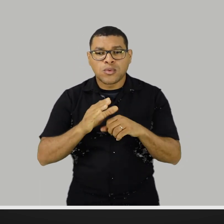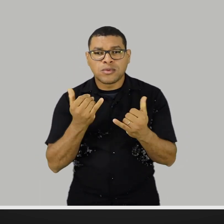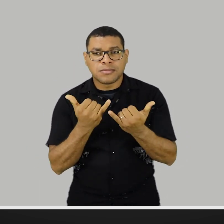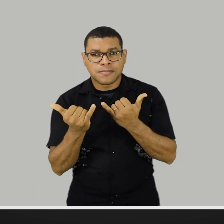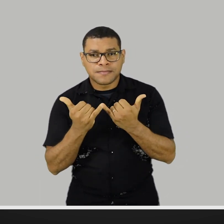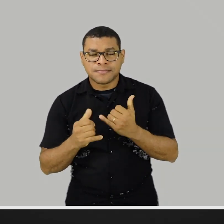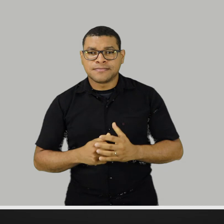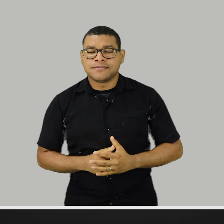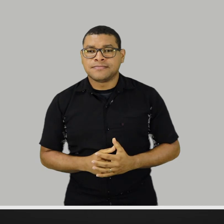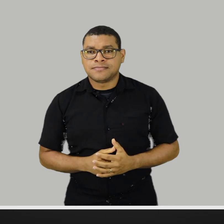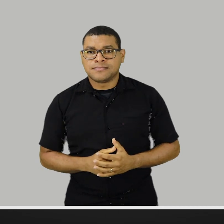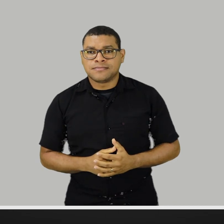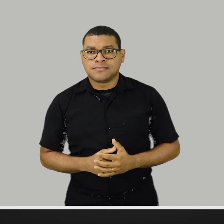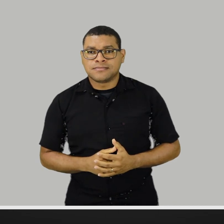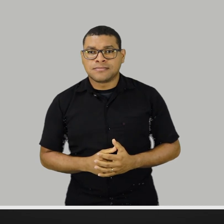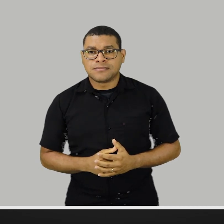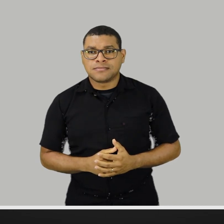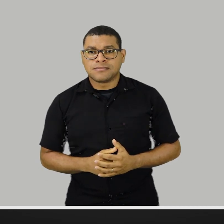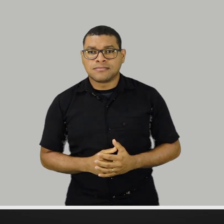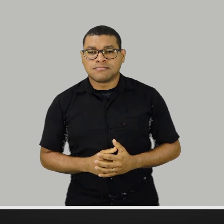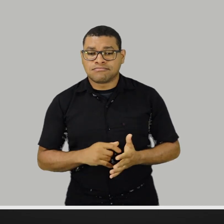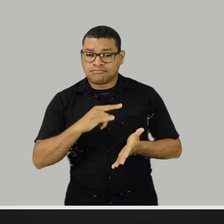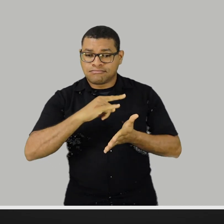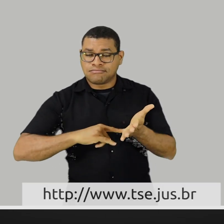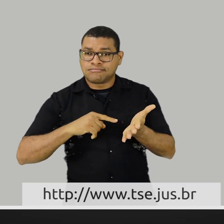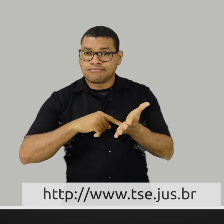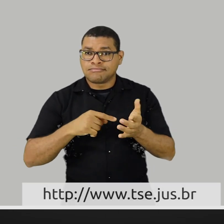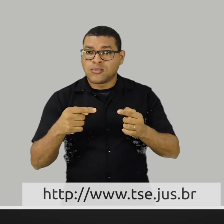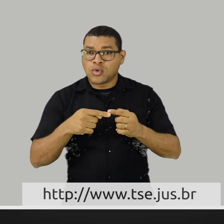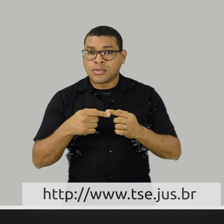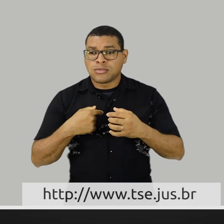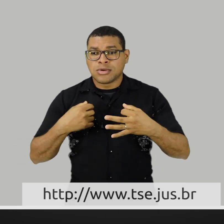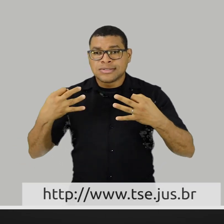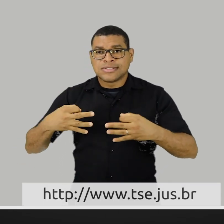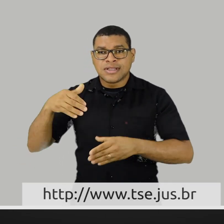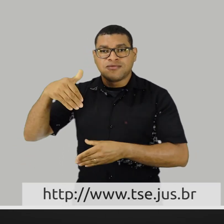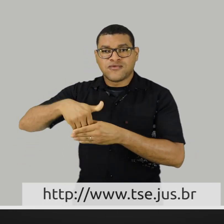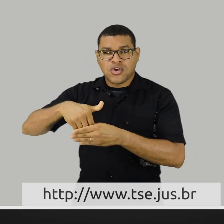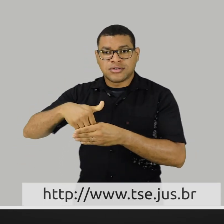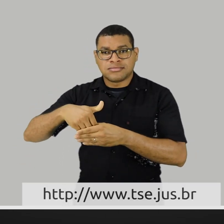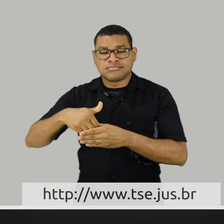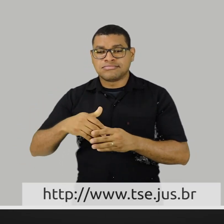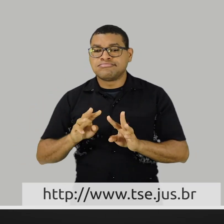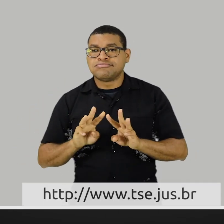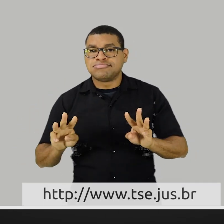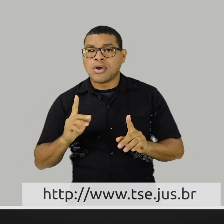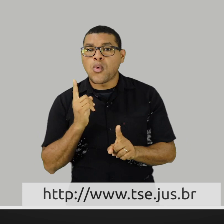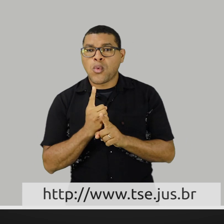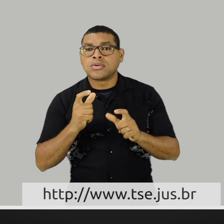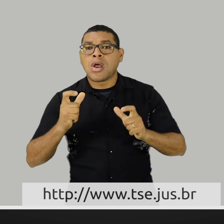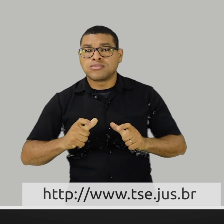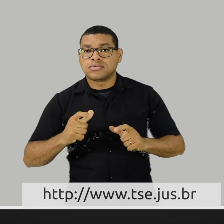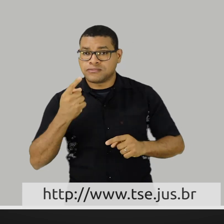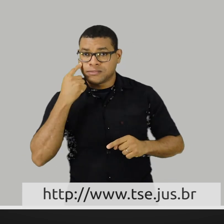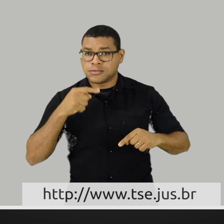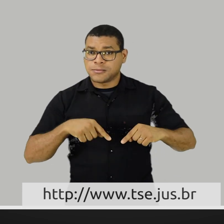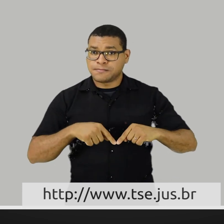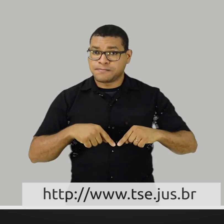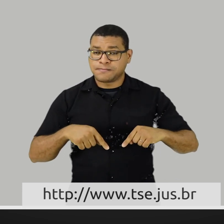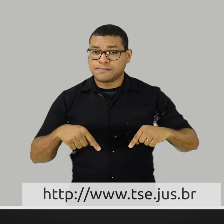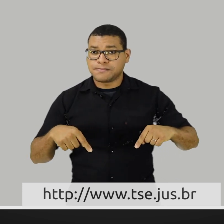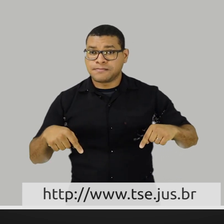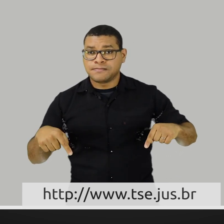três certidão de quitação eleitoral obtida aí http: Duas Barras